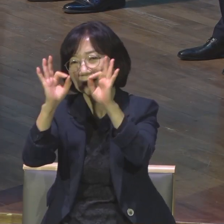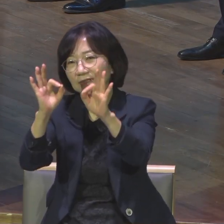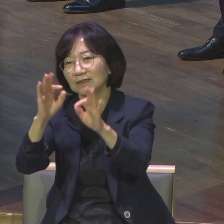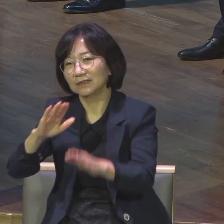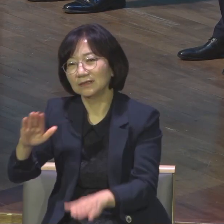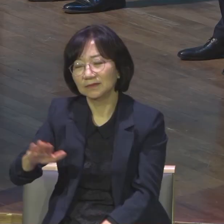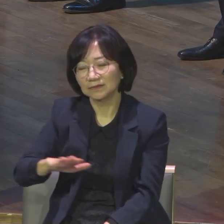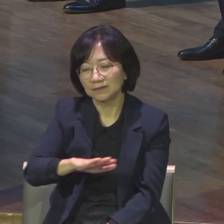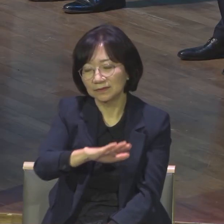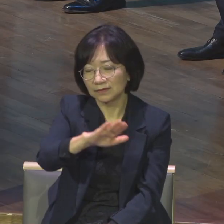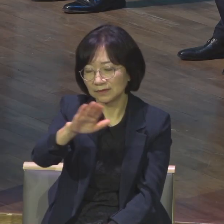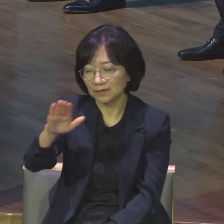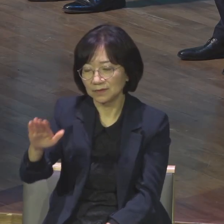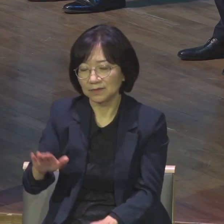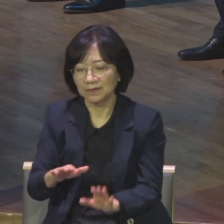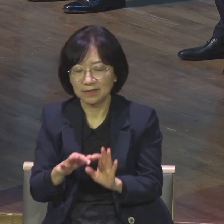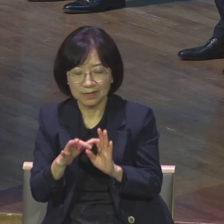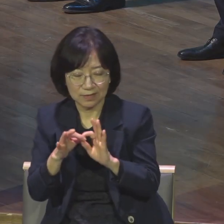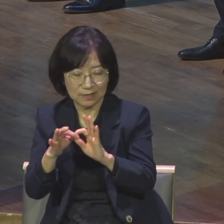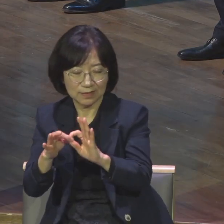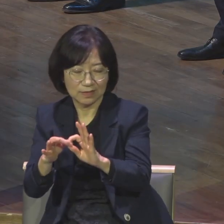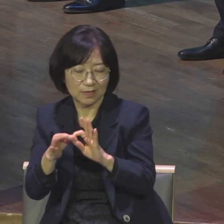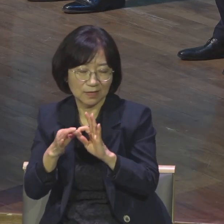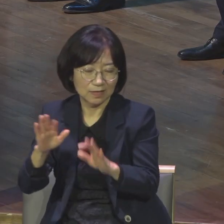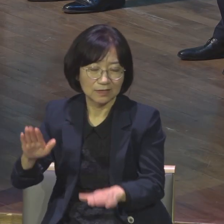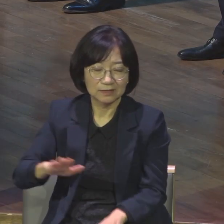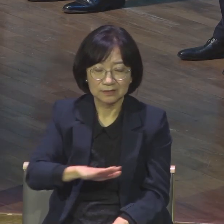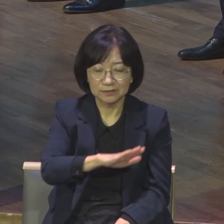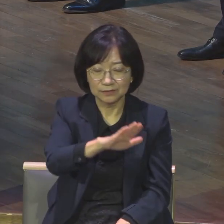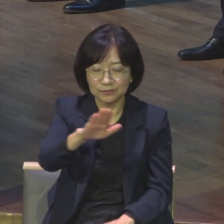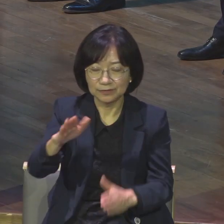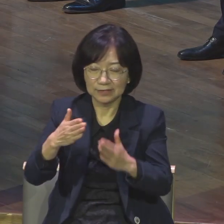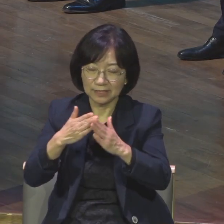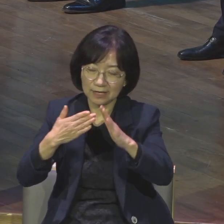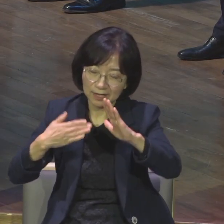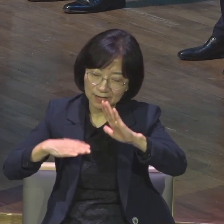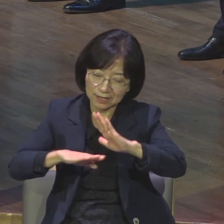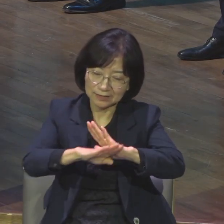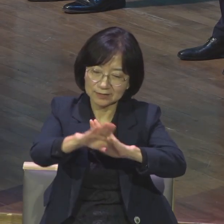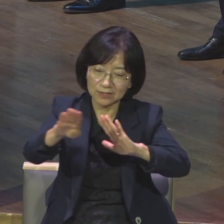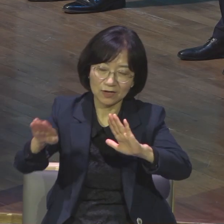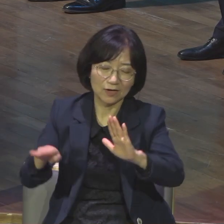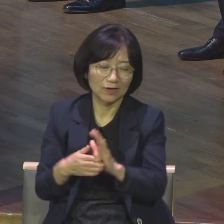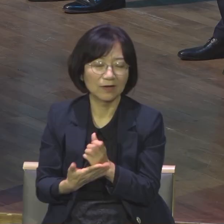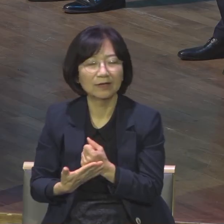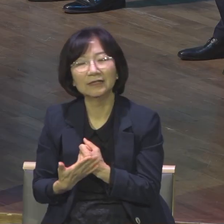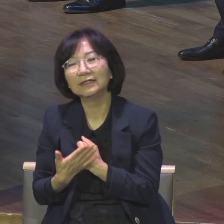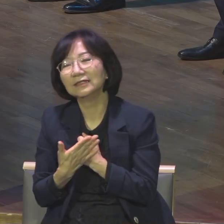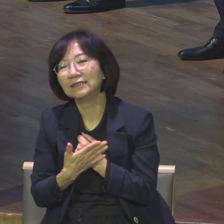가정을 위하여 우리를 통하여 우리 가정